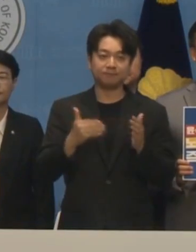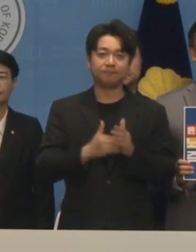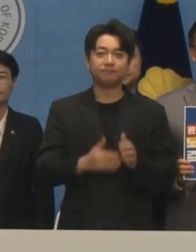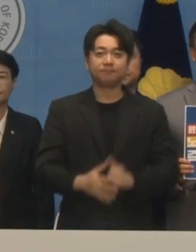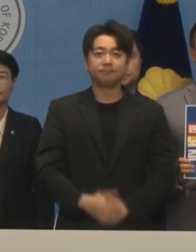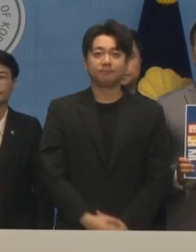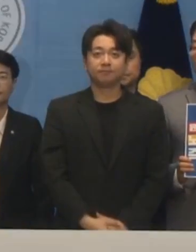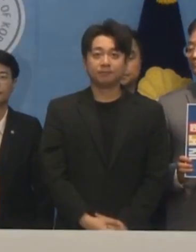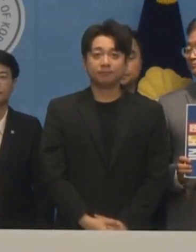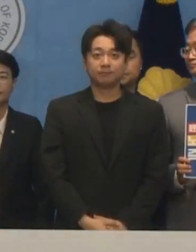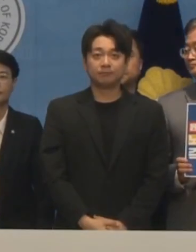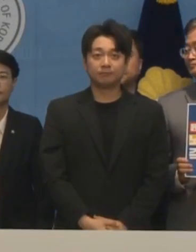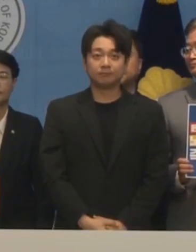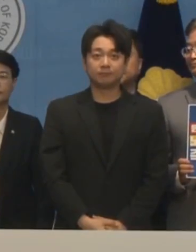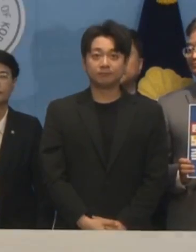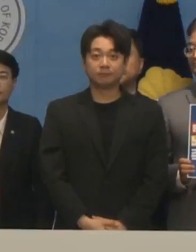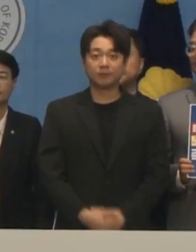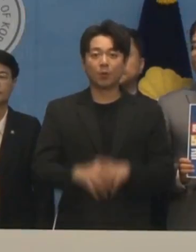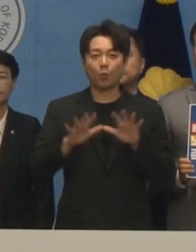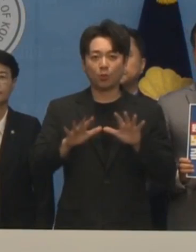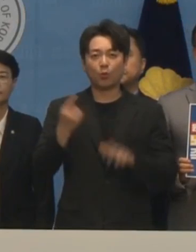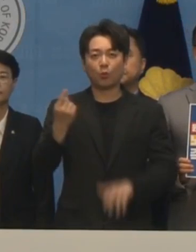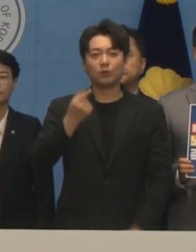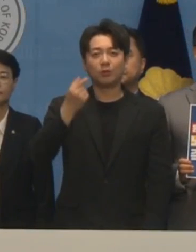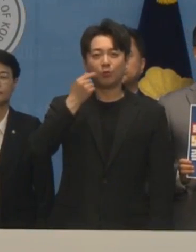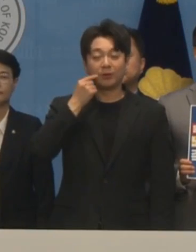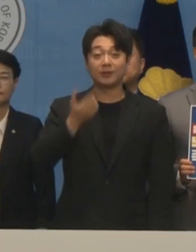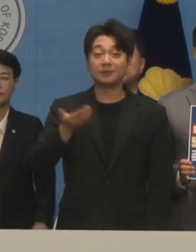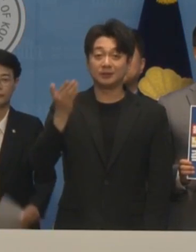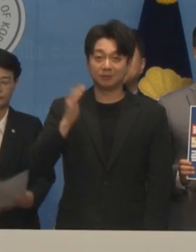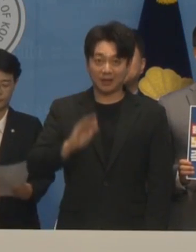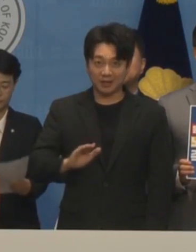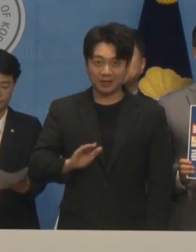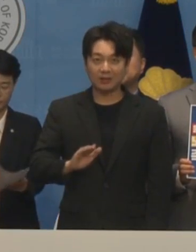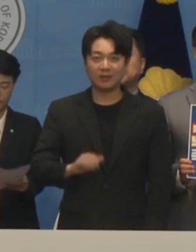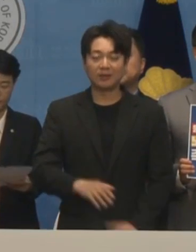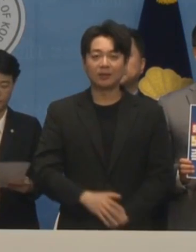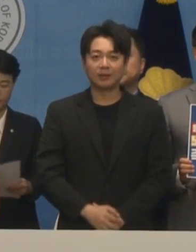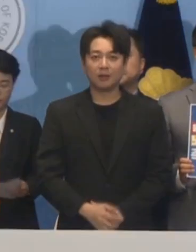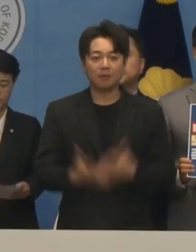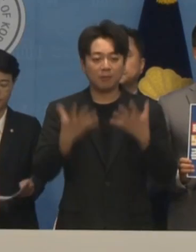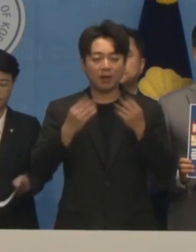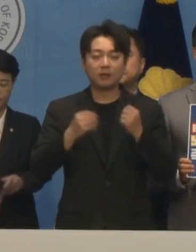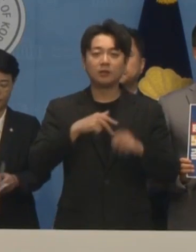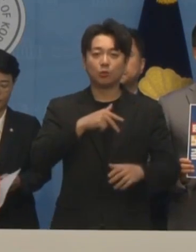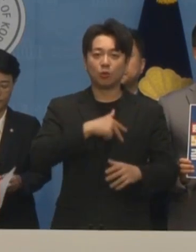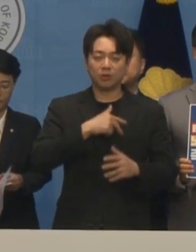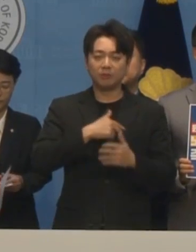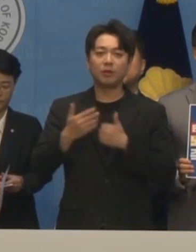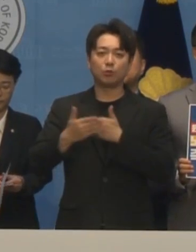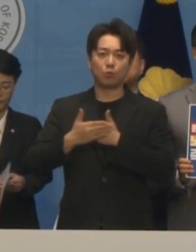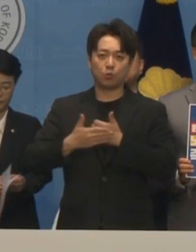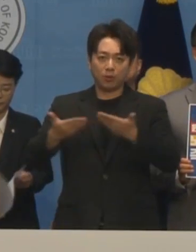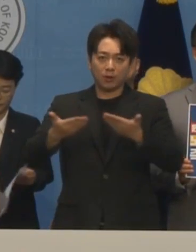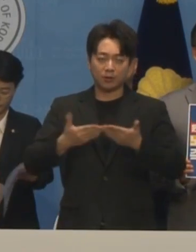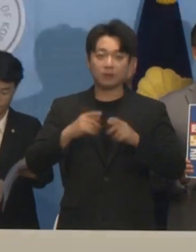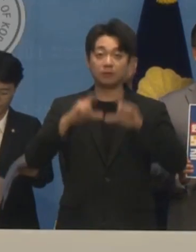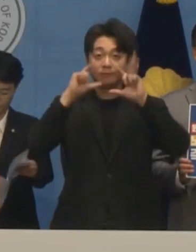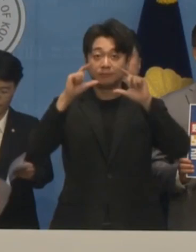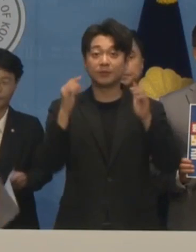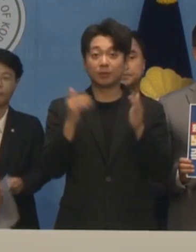오늘 기자회견에 직접 참석하시지는 못했지만 많은 의원님들이 함께 동참하겠다는 의사를 밝혀주셨고 아시는 바와